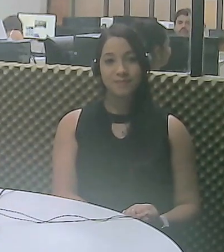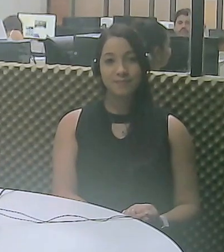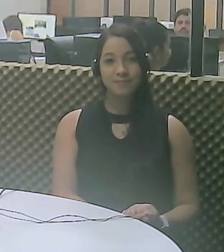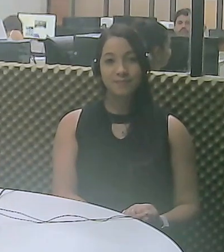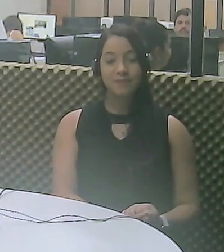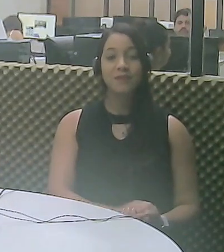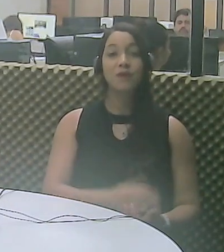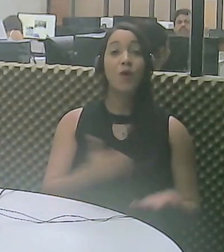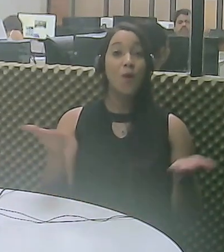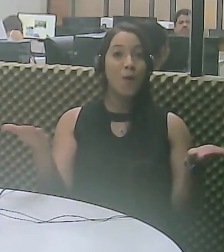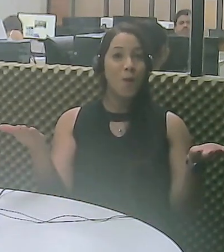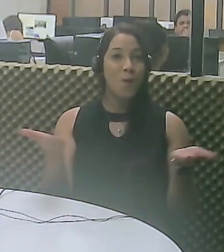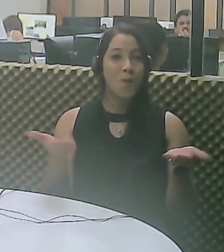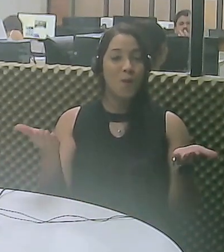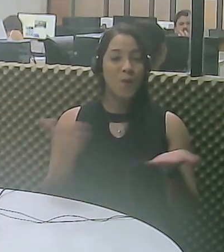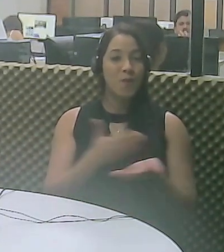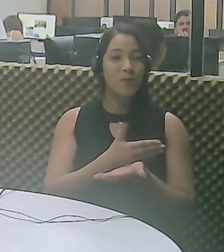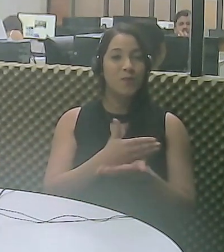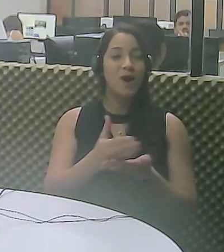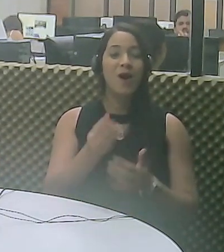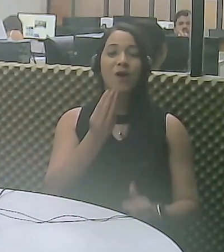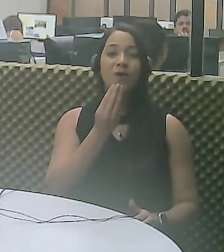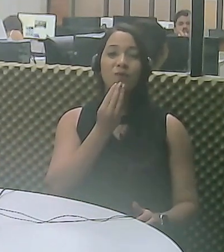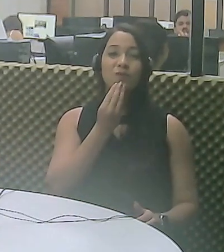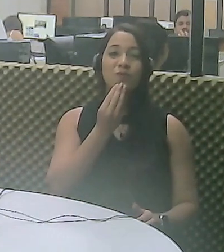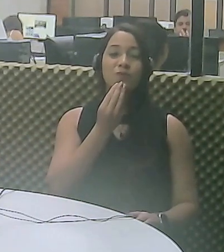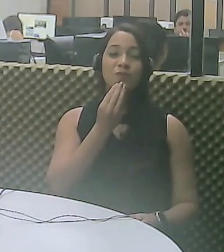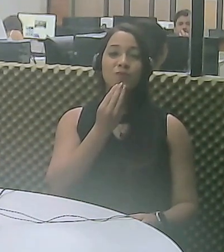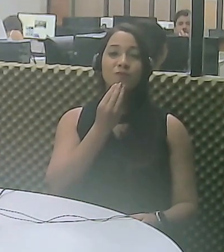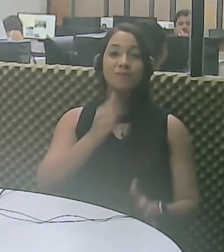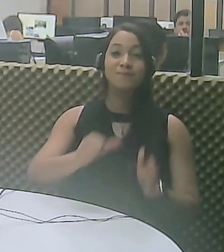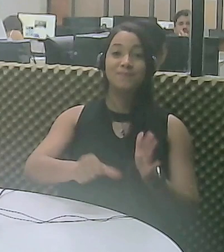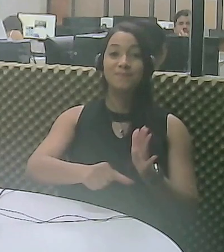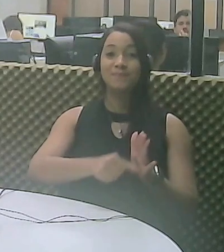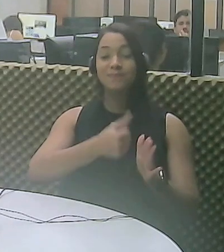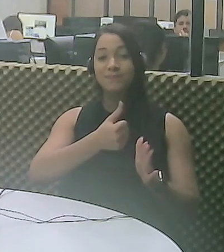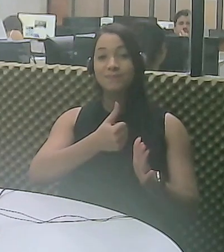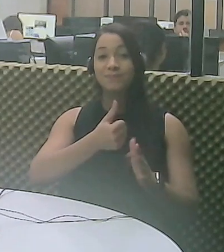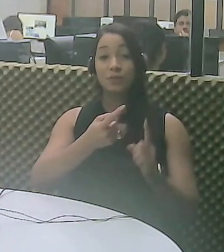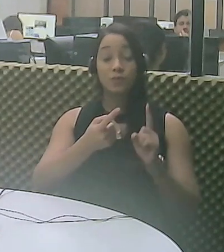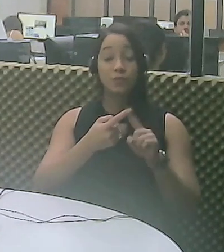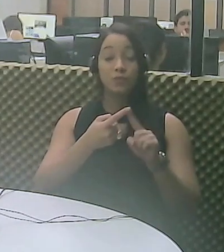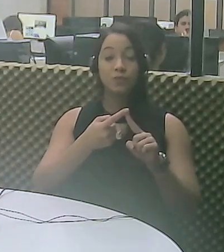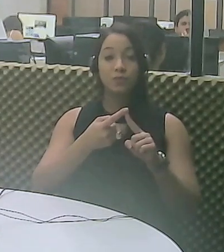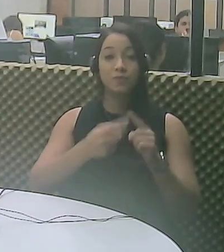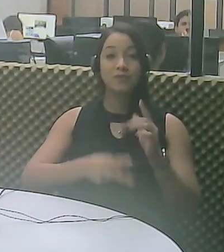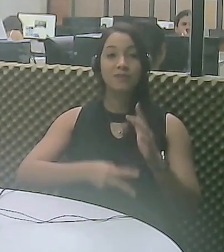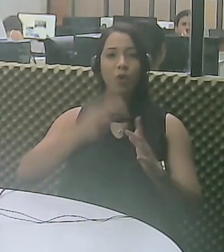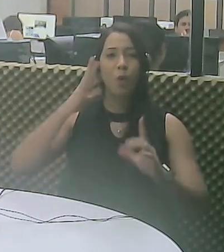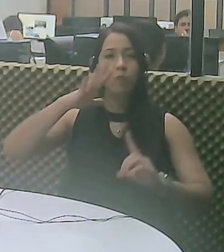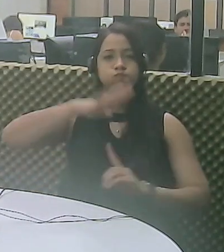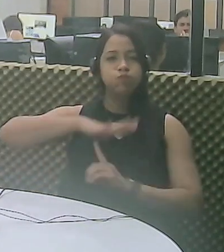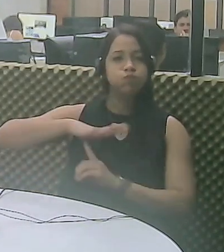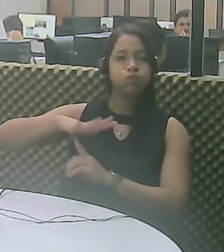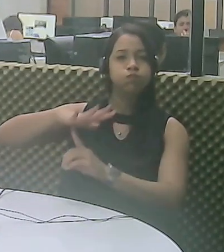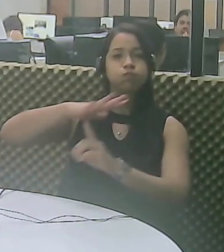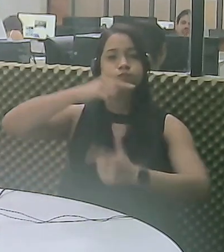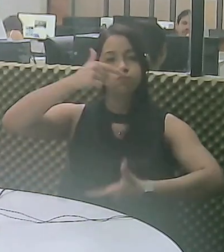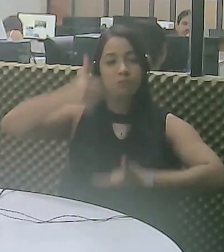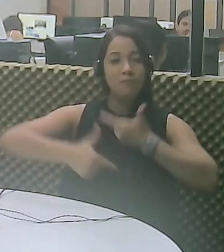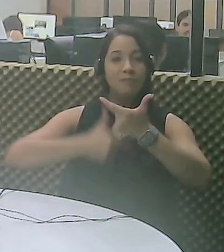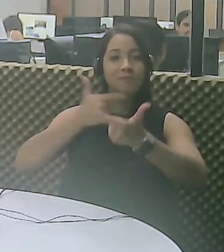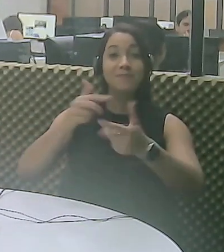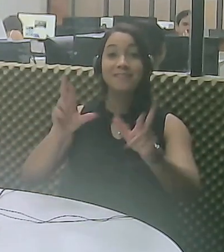A edição de hoje começa com oportunidades. A primeira é o segundo mega feirão de eventos. A expectativa